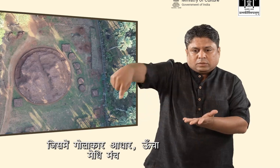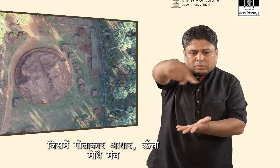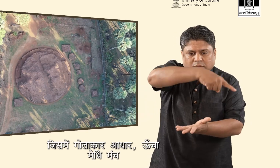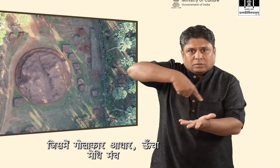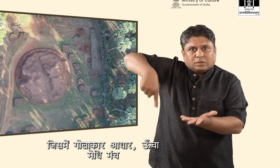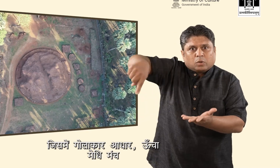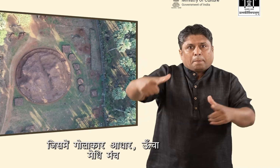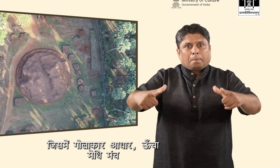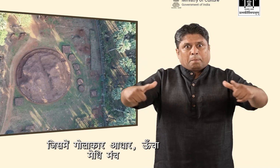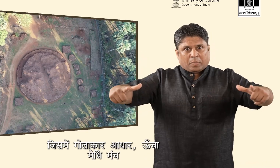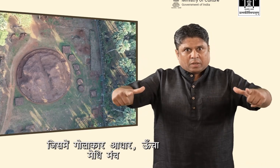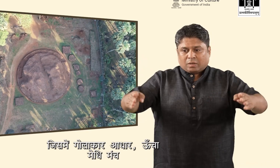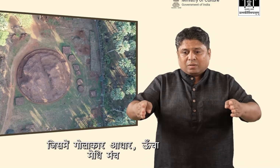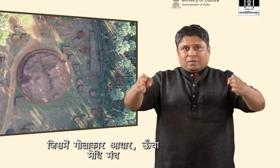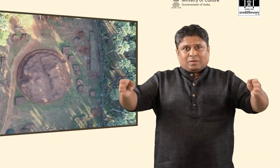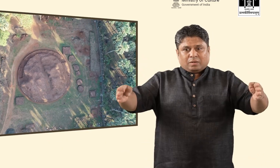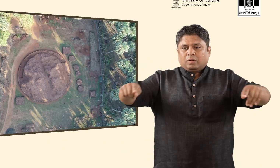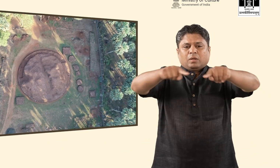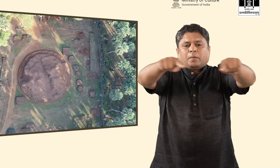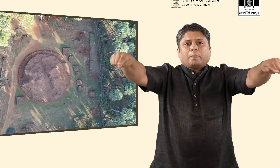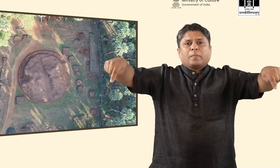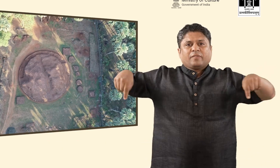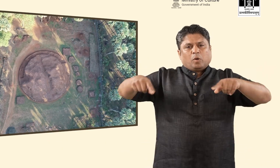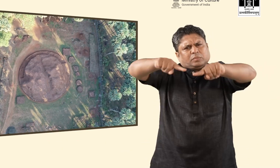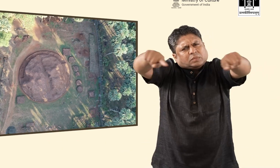जिसमें गोलाकार आधार, ऊंचा मेधी मंच